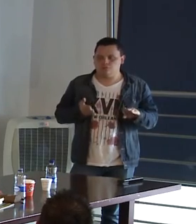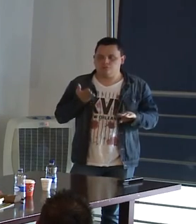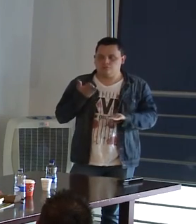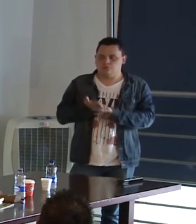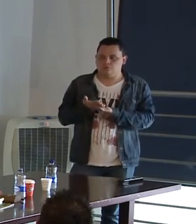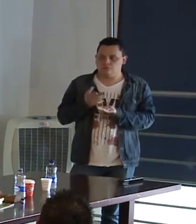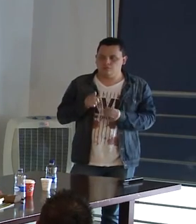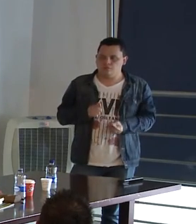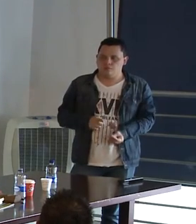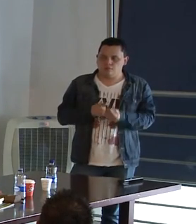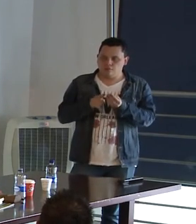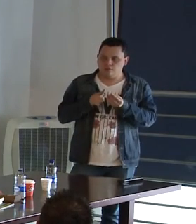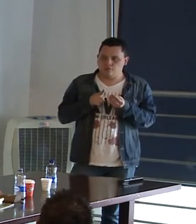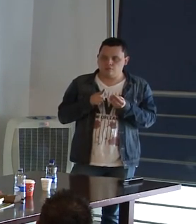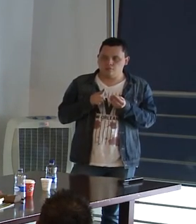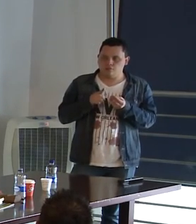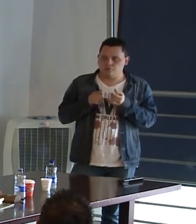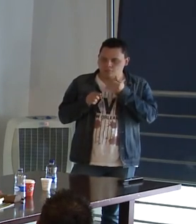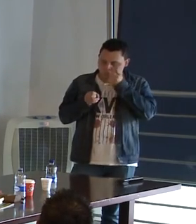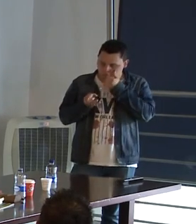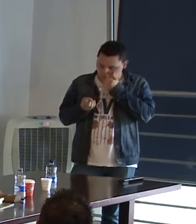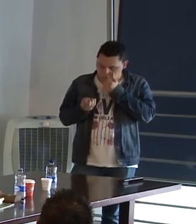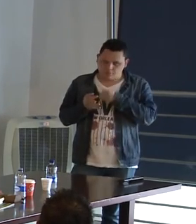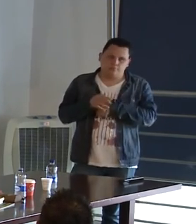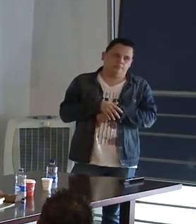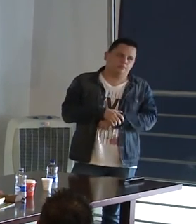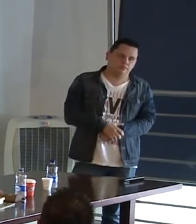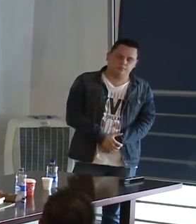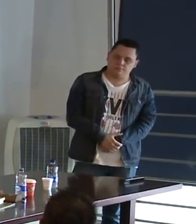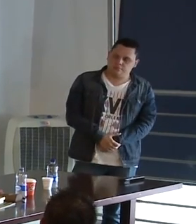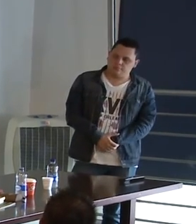propuesta político-pedagógica